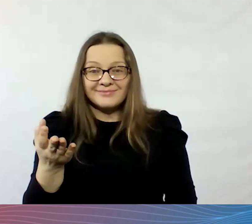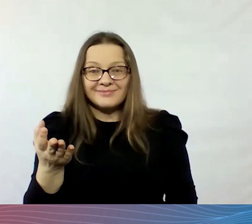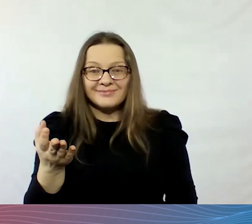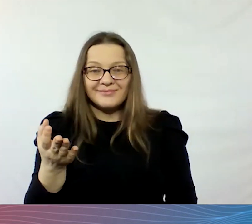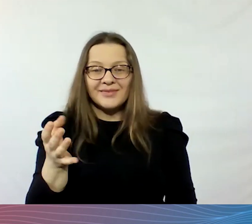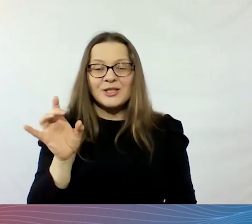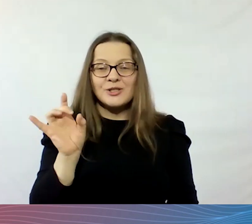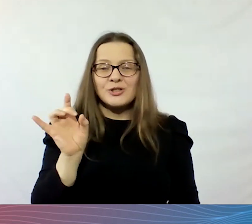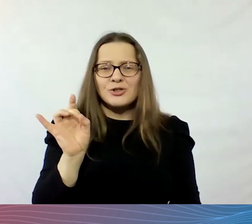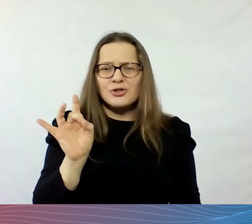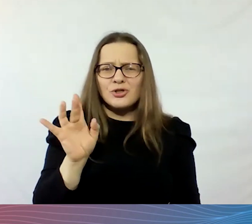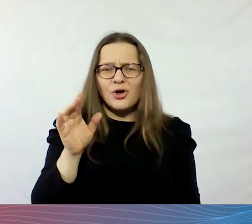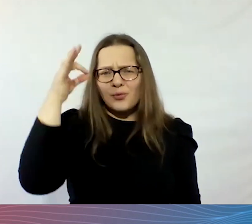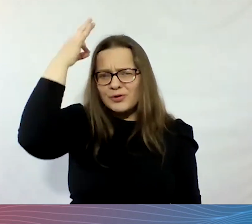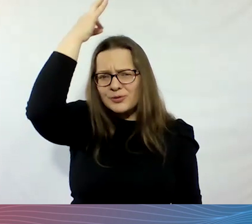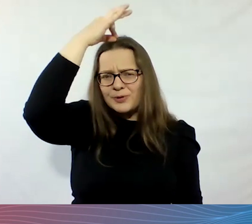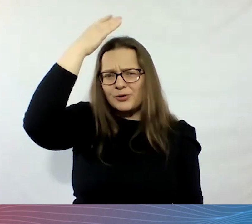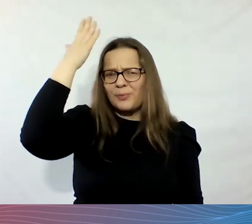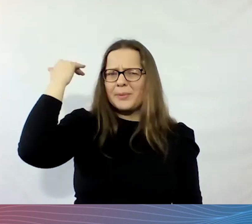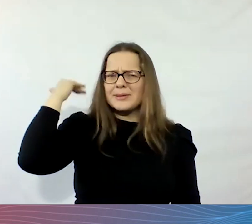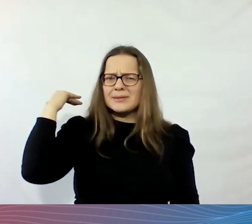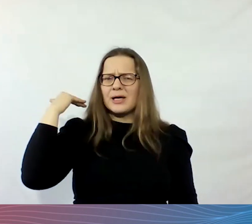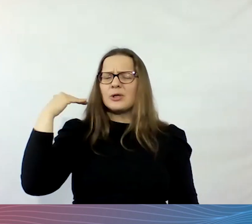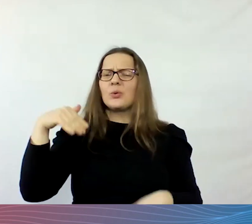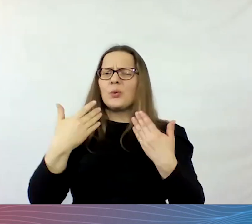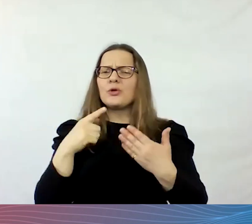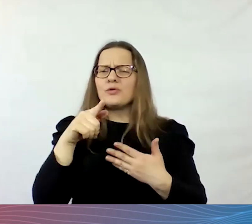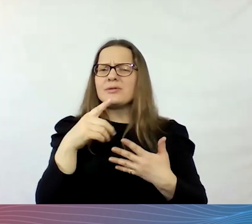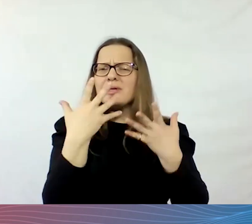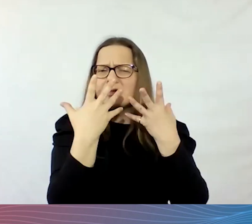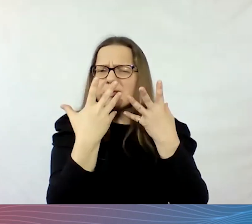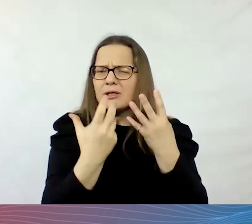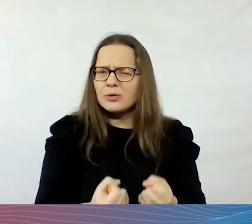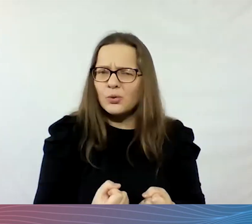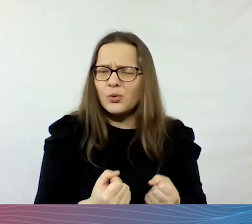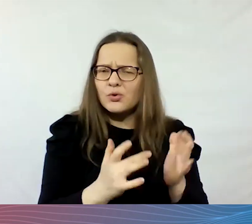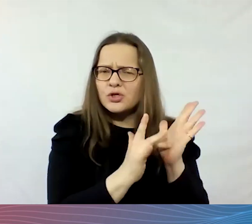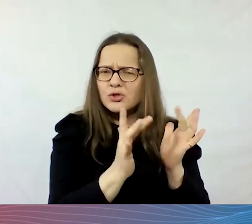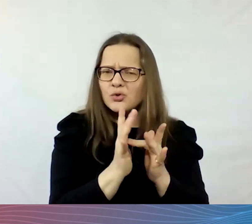você creu, Ele te colocou no corpo, mas Ele também te deu dons para funcionar como um